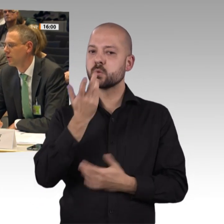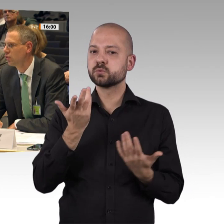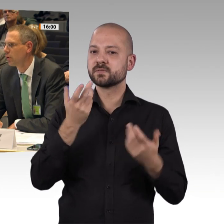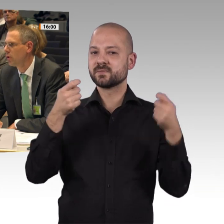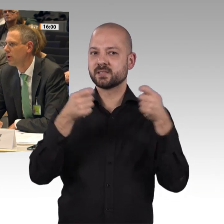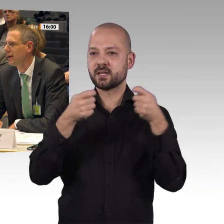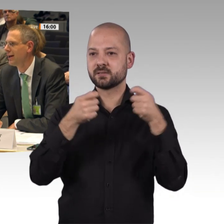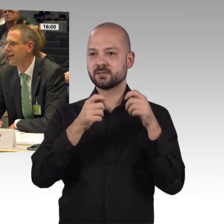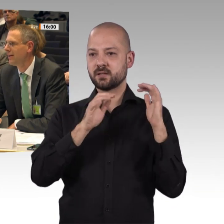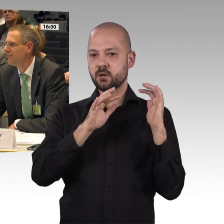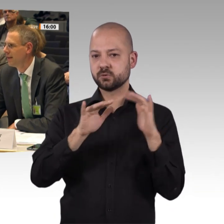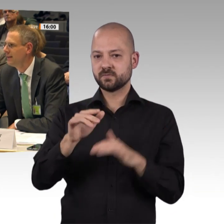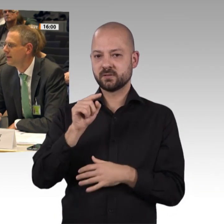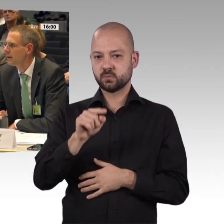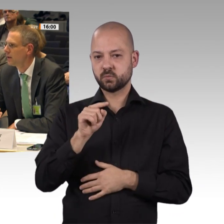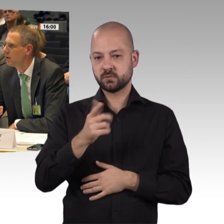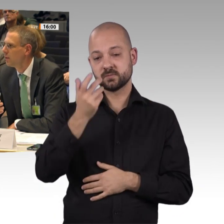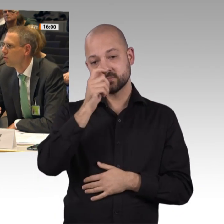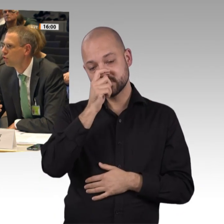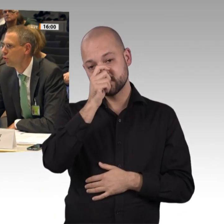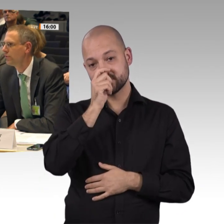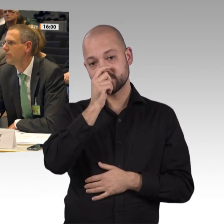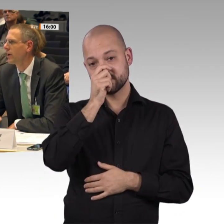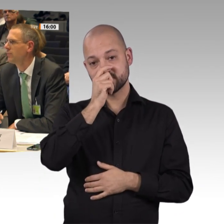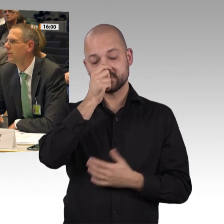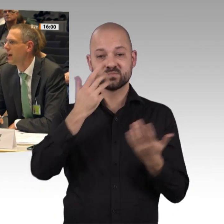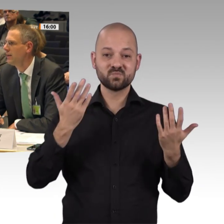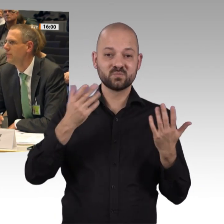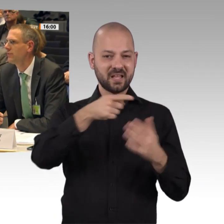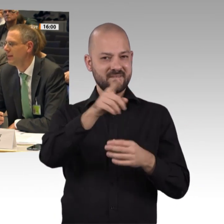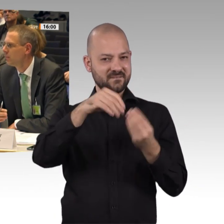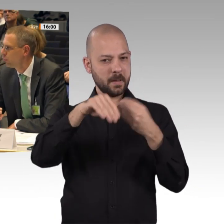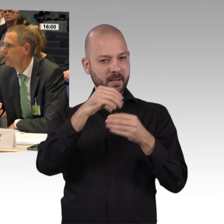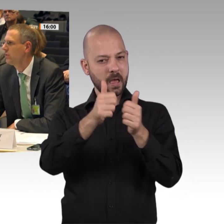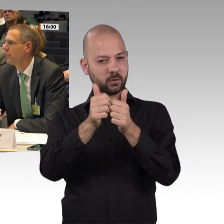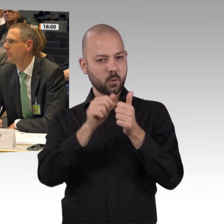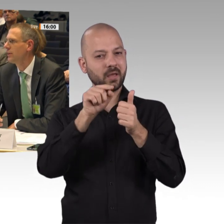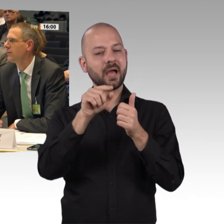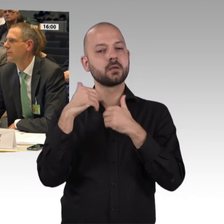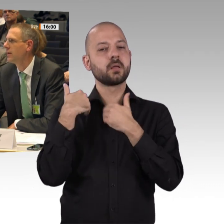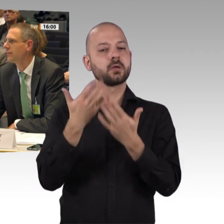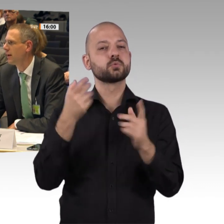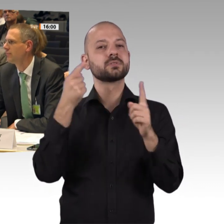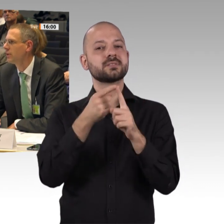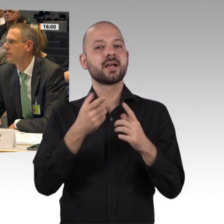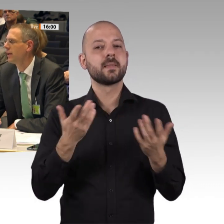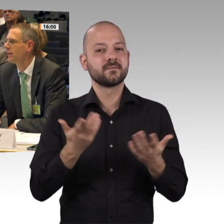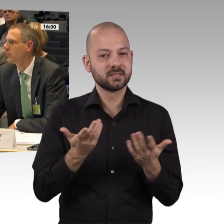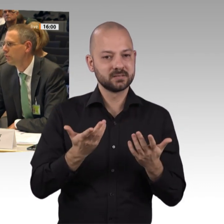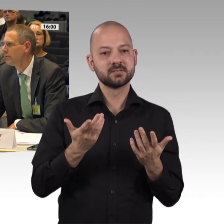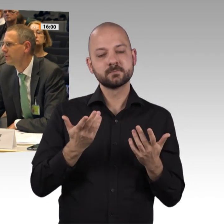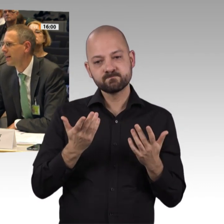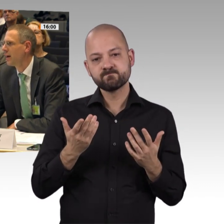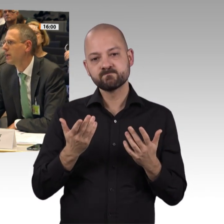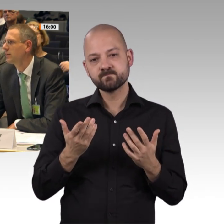es angesprochen. Wenn hier in schönsten Farben gemalt wird, welche positiven Effekte das alles haben wird,